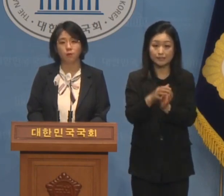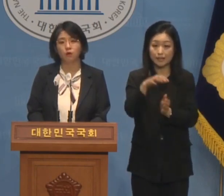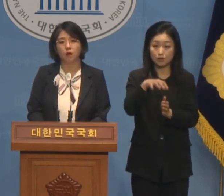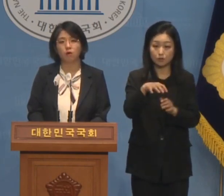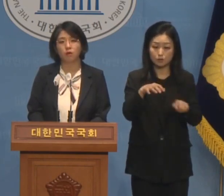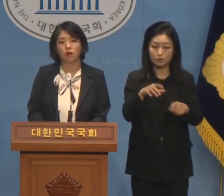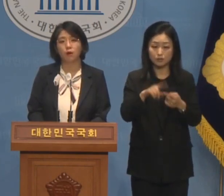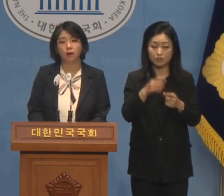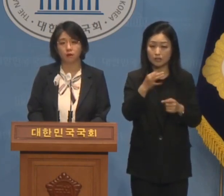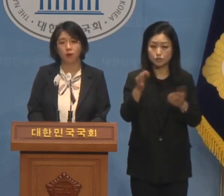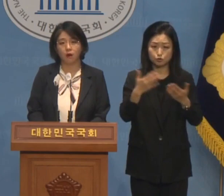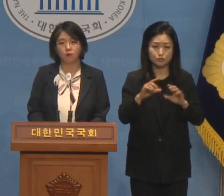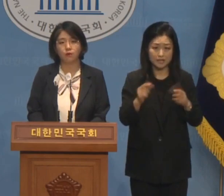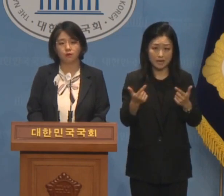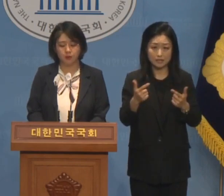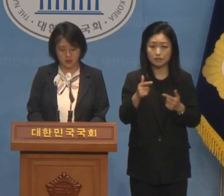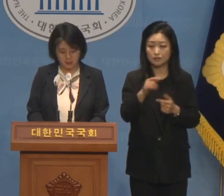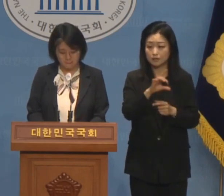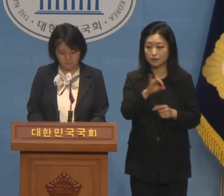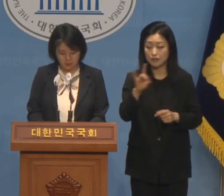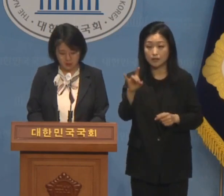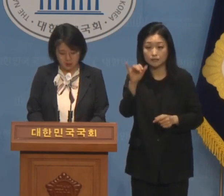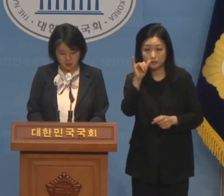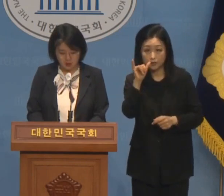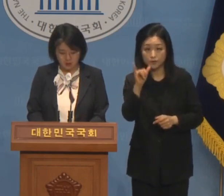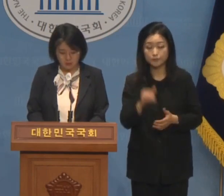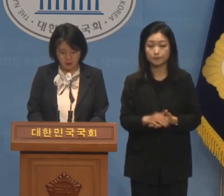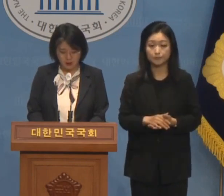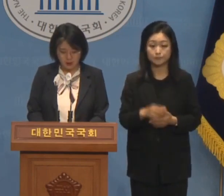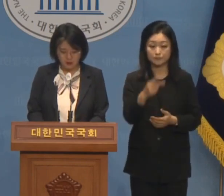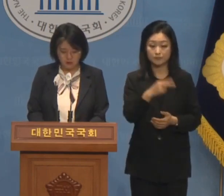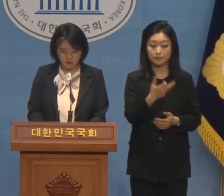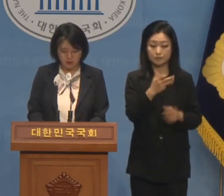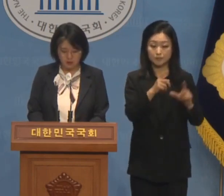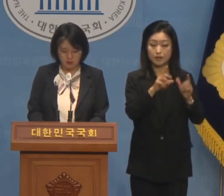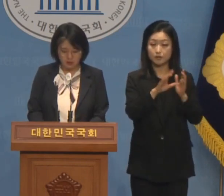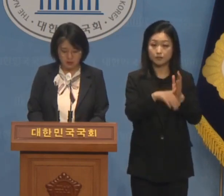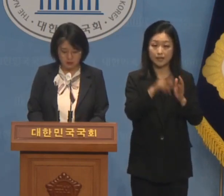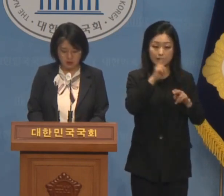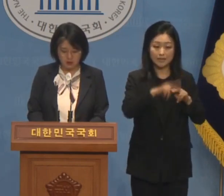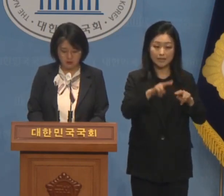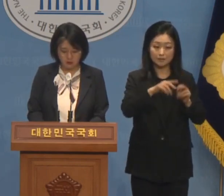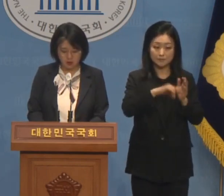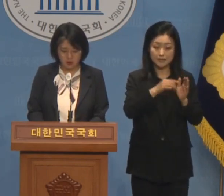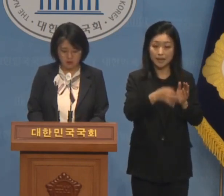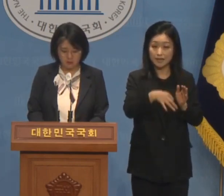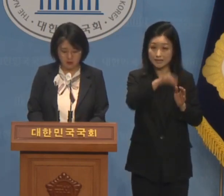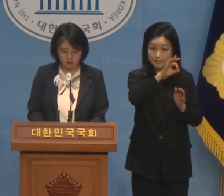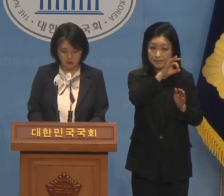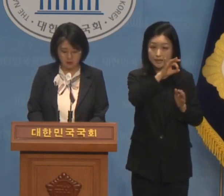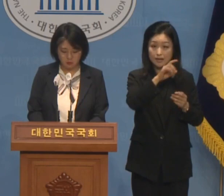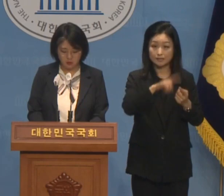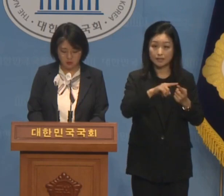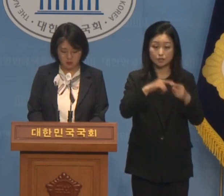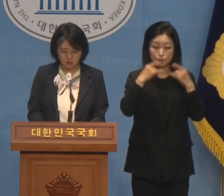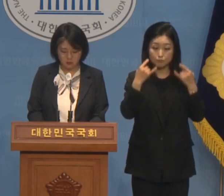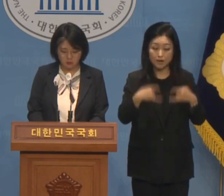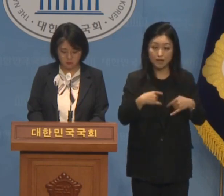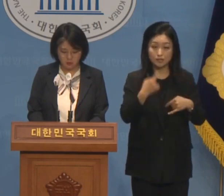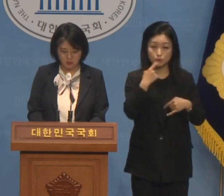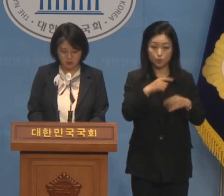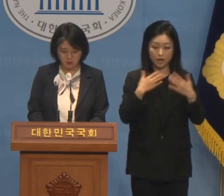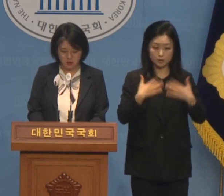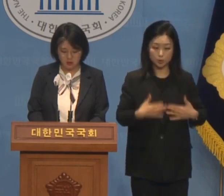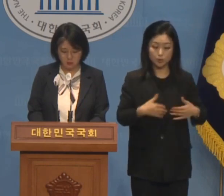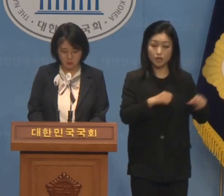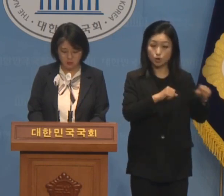이를 외면하거나 간과하고 있습니다. 2018년 유류세 인상에 저항한 프랑스 노란조끼